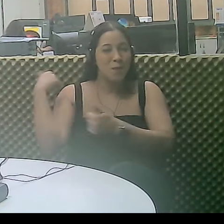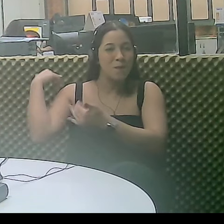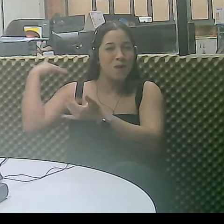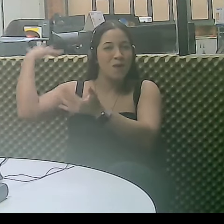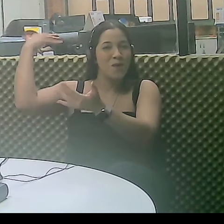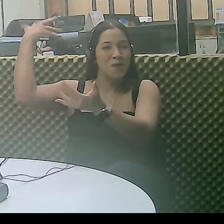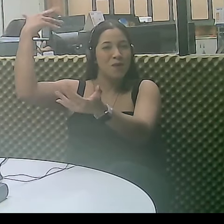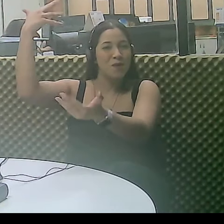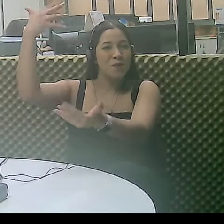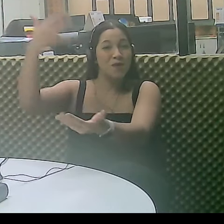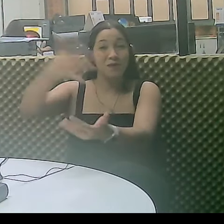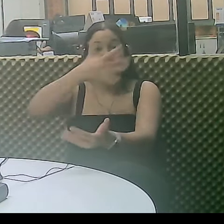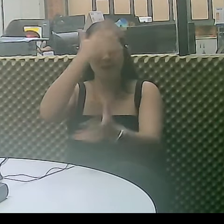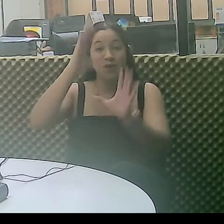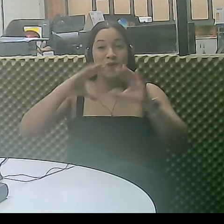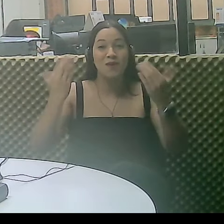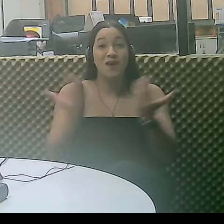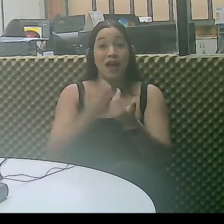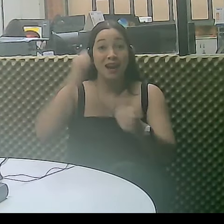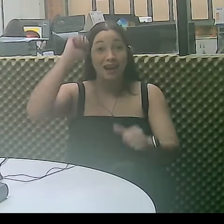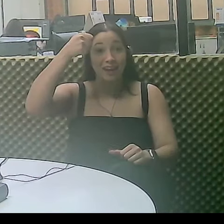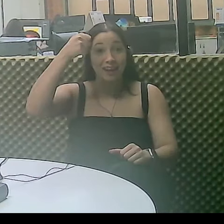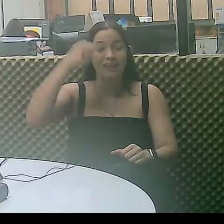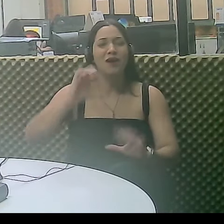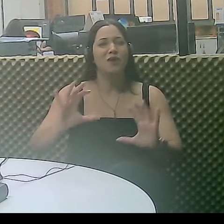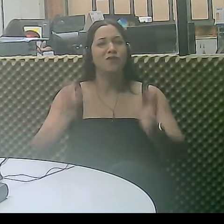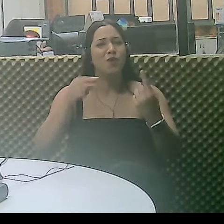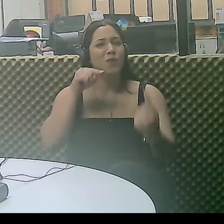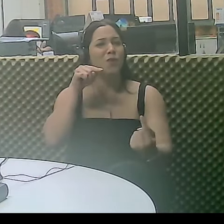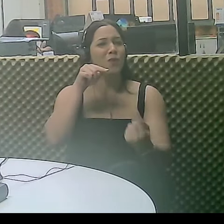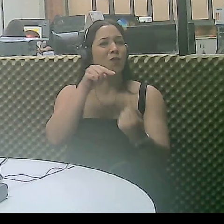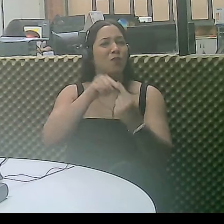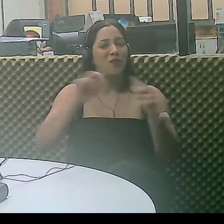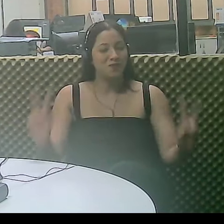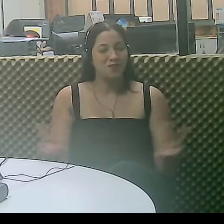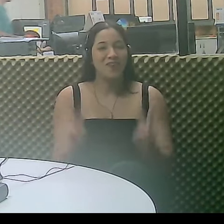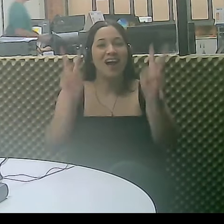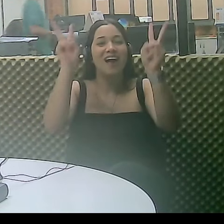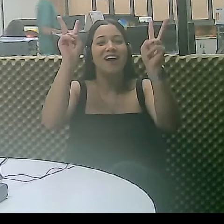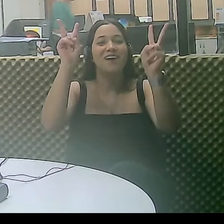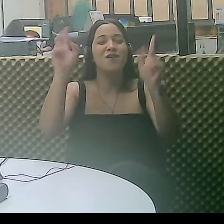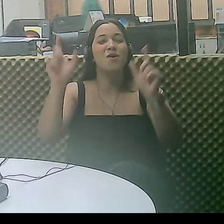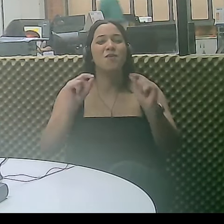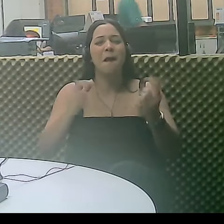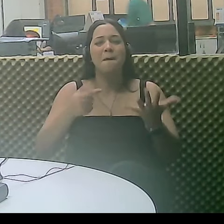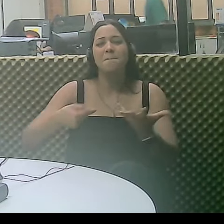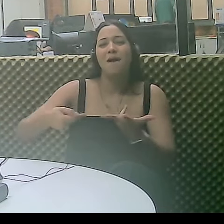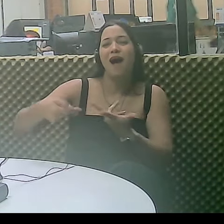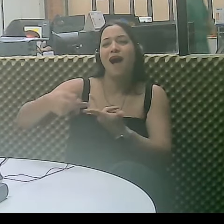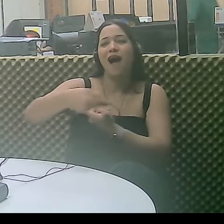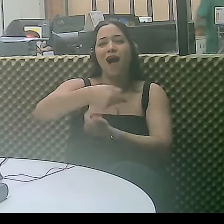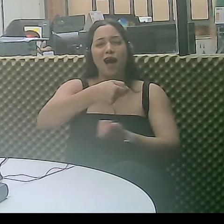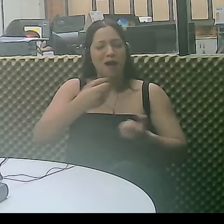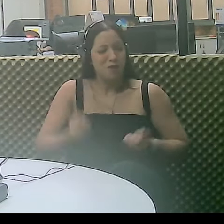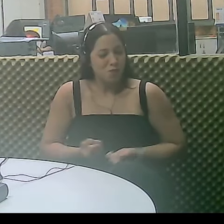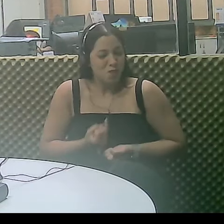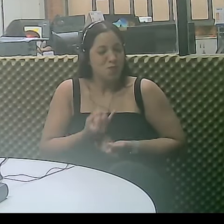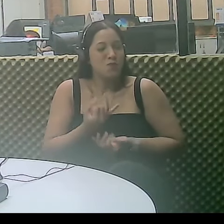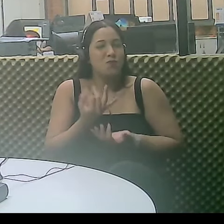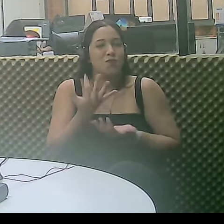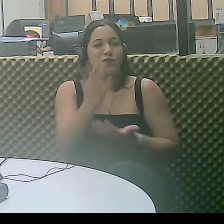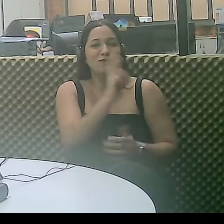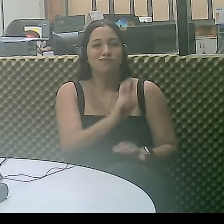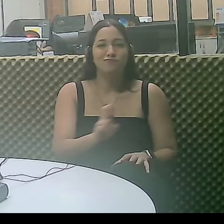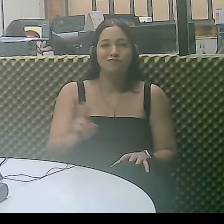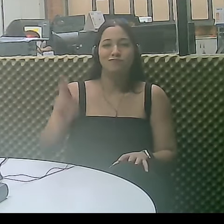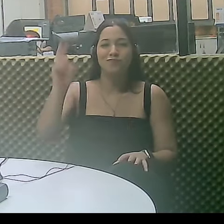das pessoas da comunidade negra. O evento tem como objetivo valorizar a cultura afro em suas variadas formas de expressão e